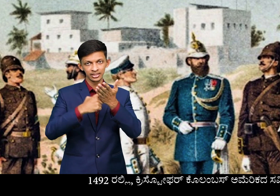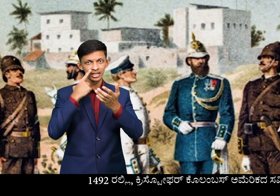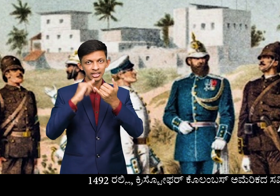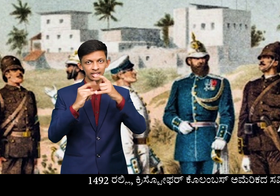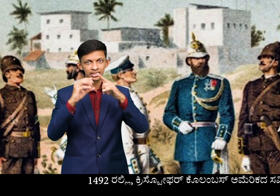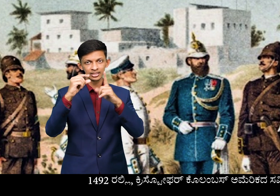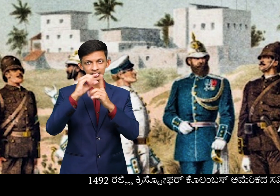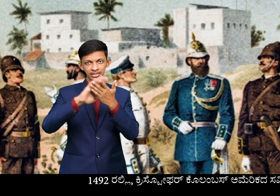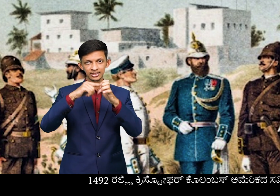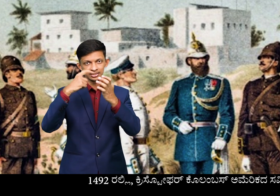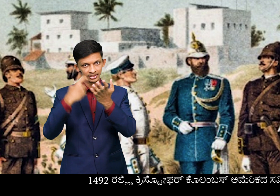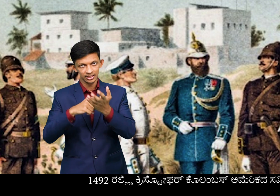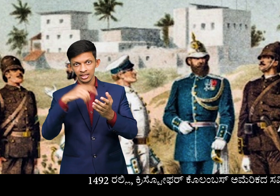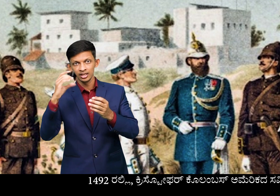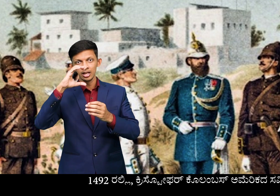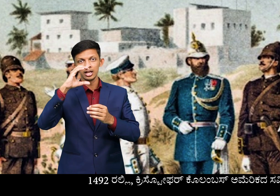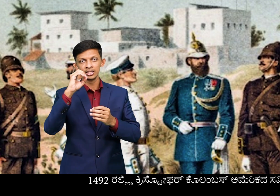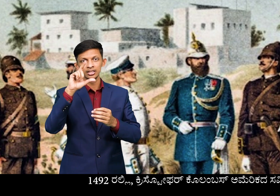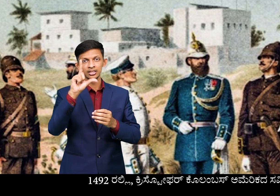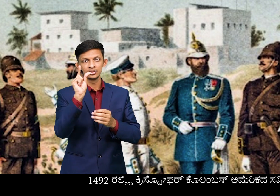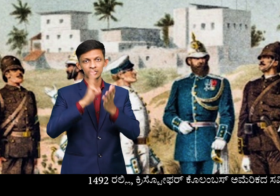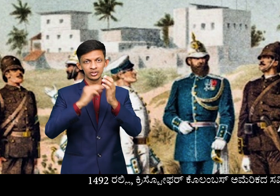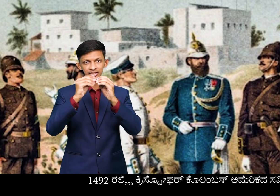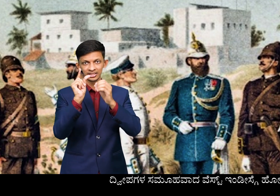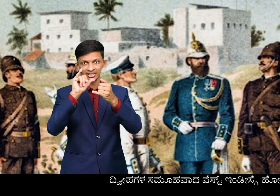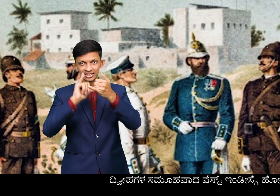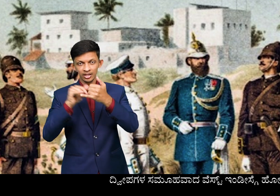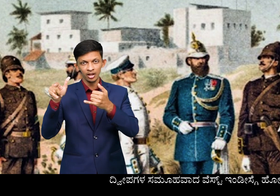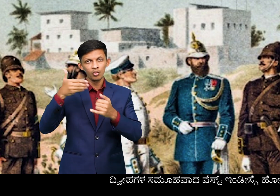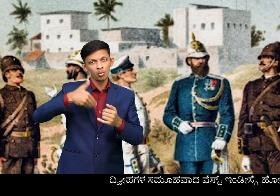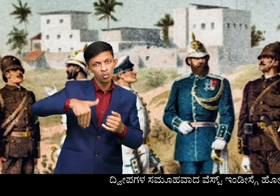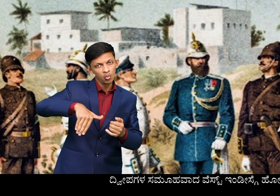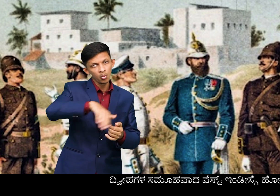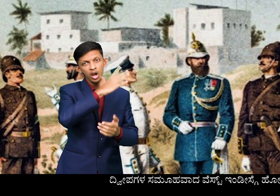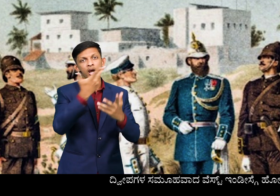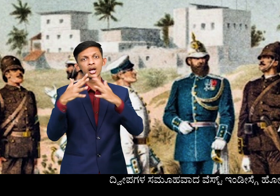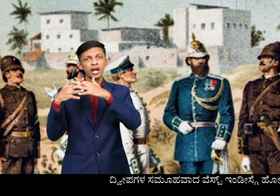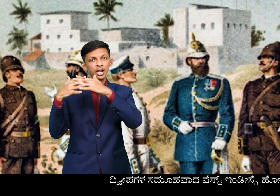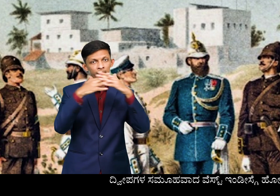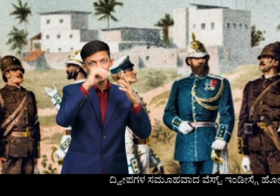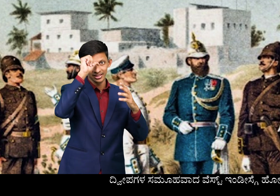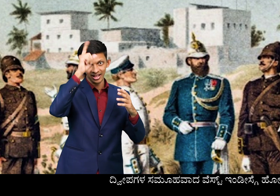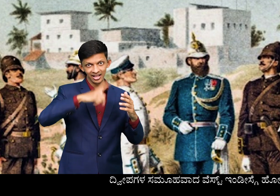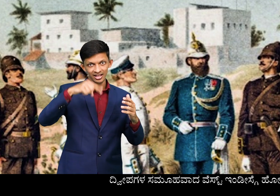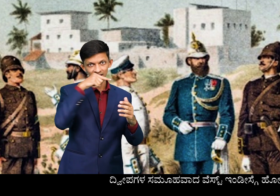1492ರಲ್ಲಿ ಕ್ರಿಸ್ಟೋಫರ್ ಕೊಲಂಬಸ್ ಅಮೆರಿಕಾದ ಸಮೀಪವಿರುವ ದ್ವೀಪಗಳ ಸಮೂಹವಾದ ವೆಸ್ಟ್ ಇಂಡೀಸ್ಗೆ